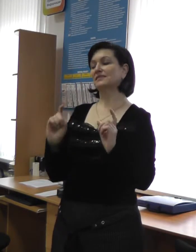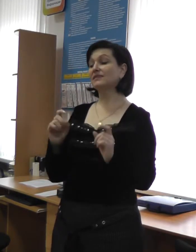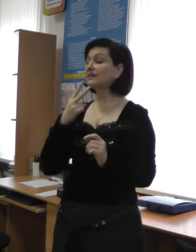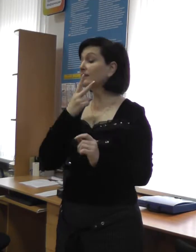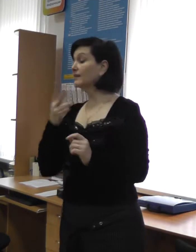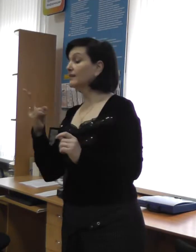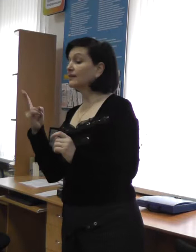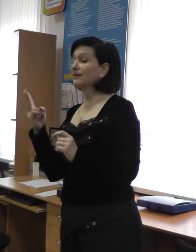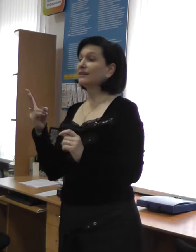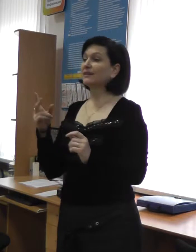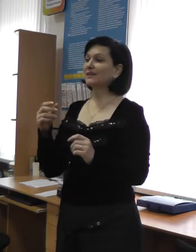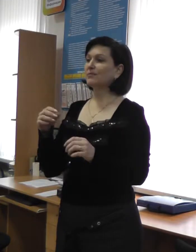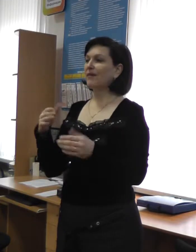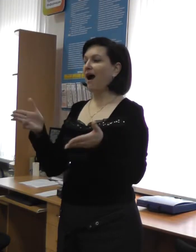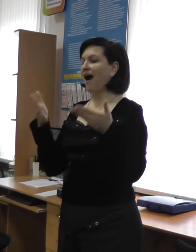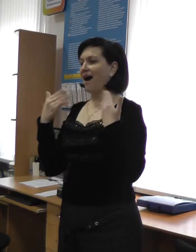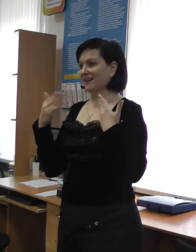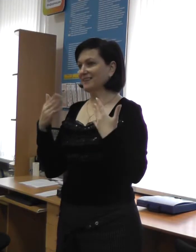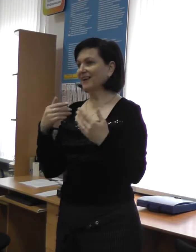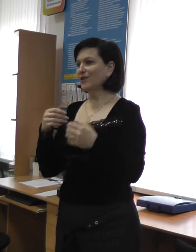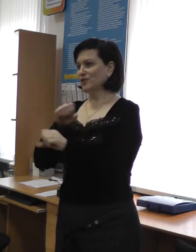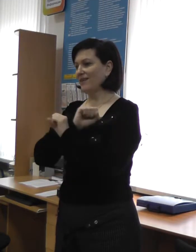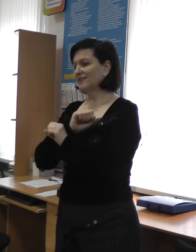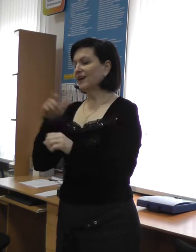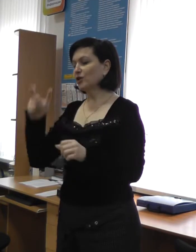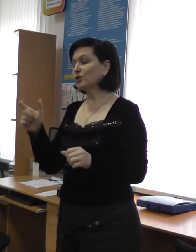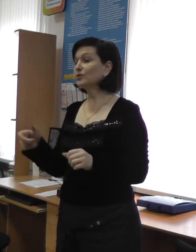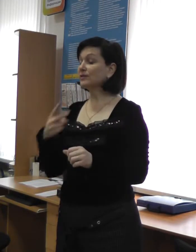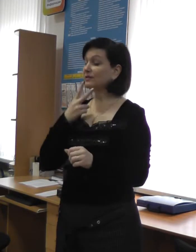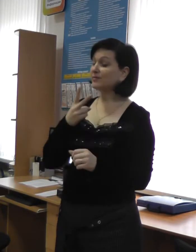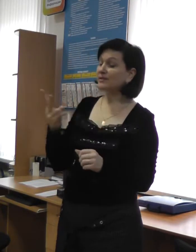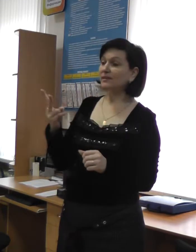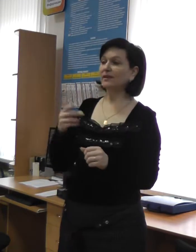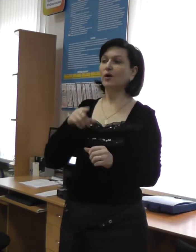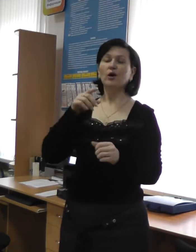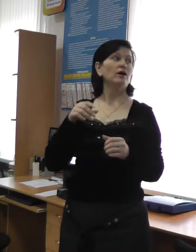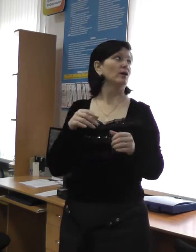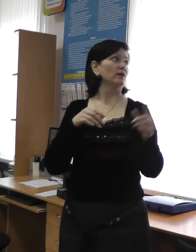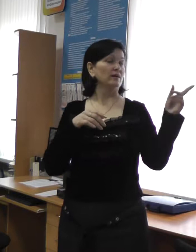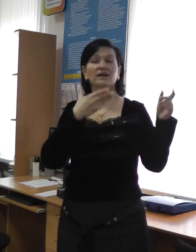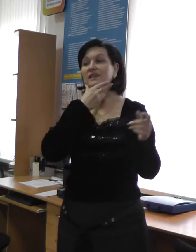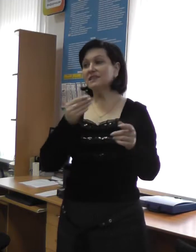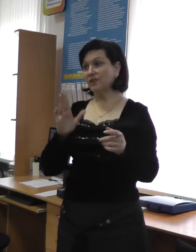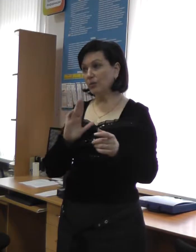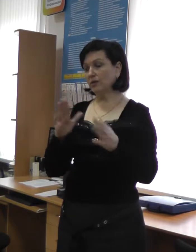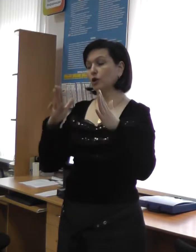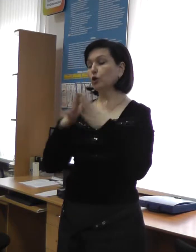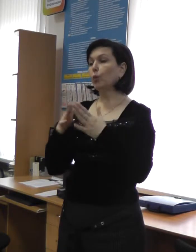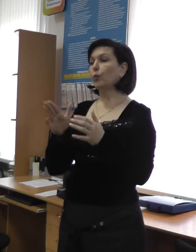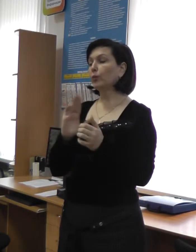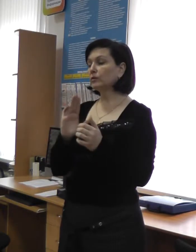мимо курортников, членов водяного общества. Так их называл в свое время Лермонтов. Дом